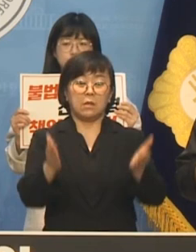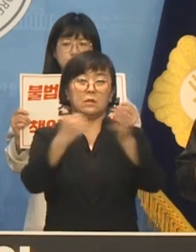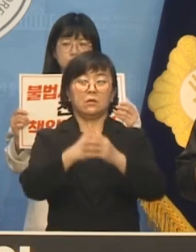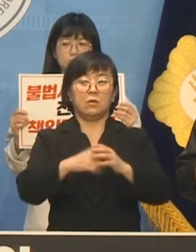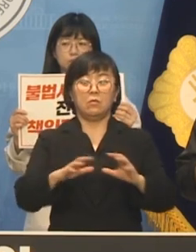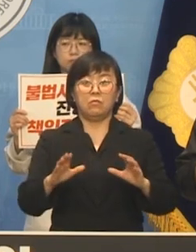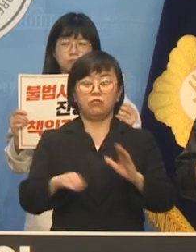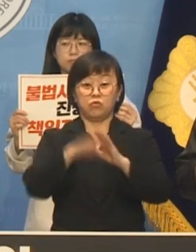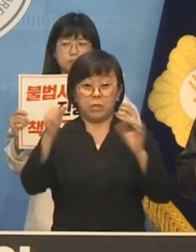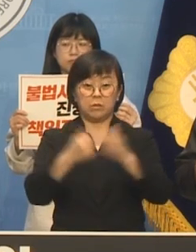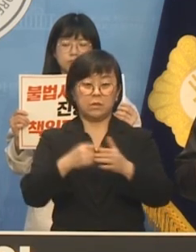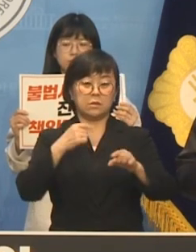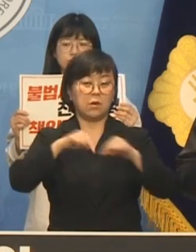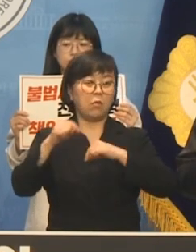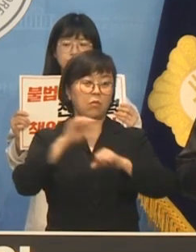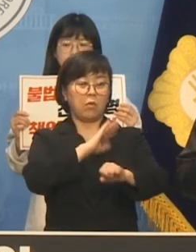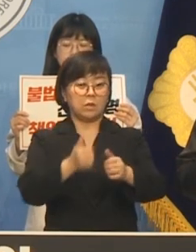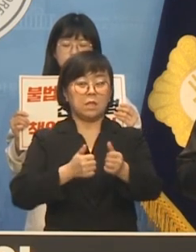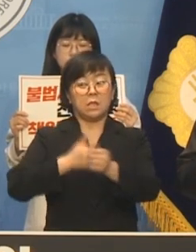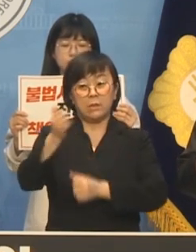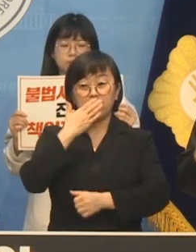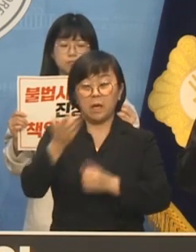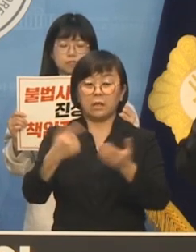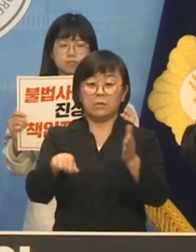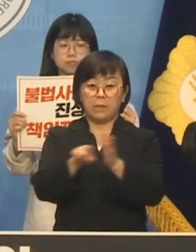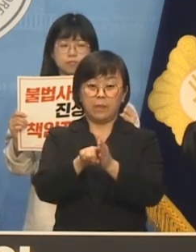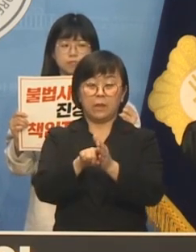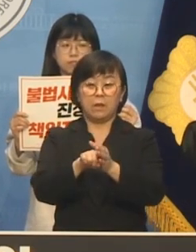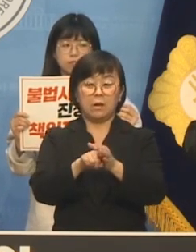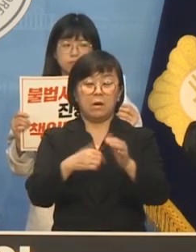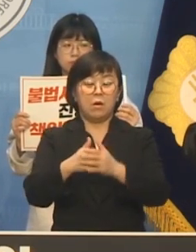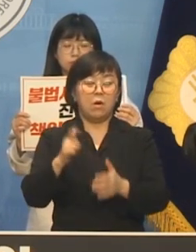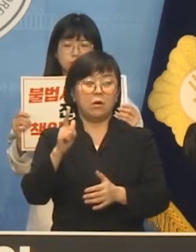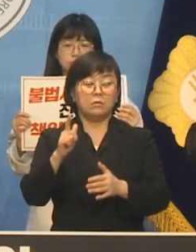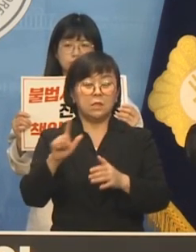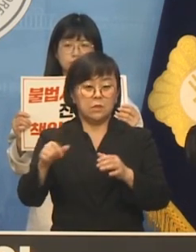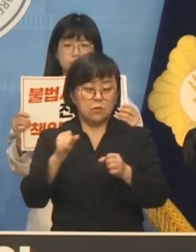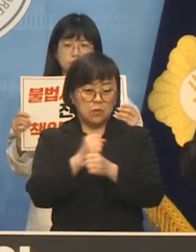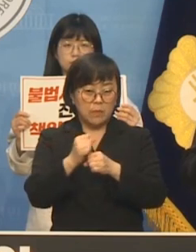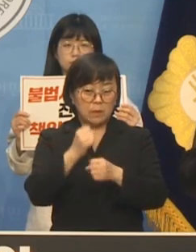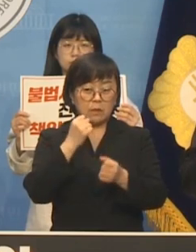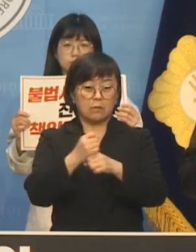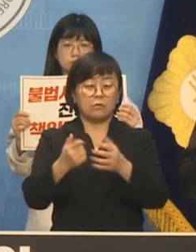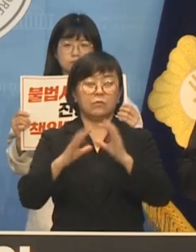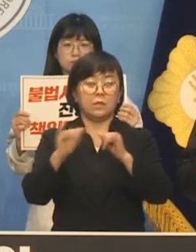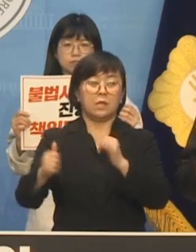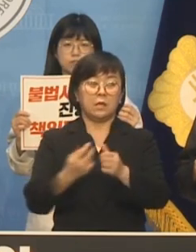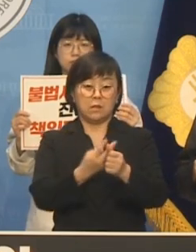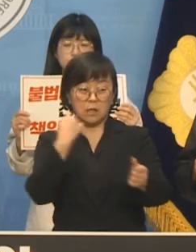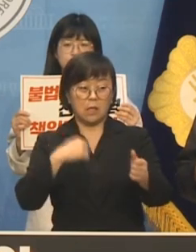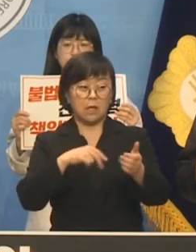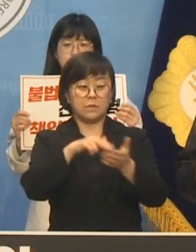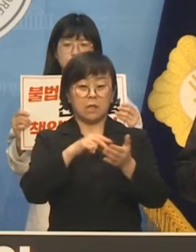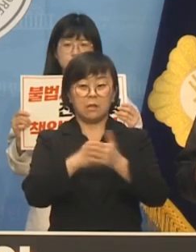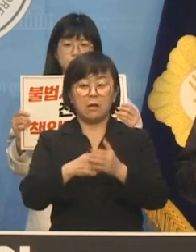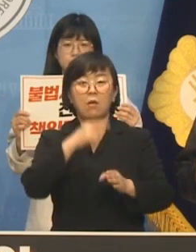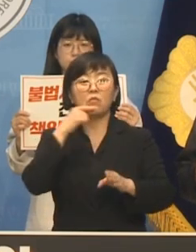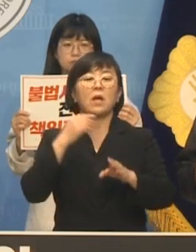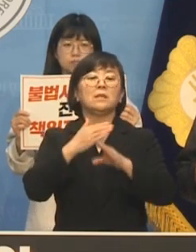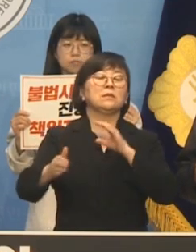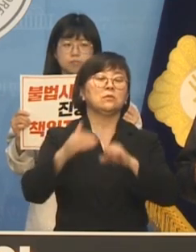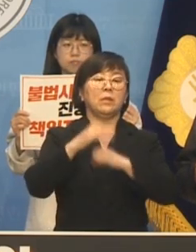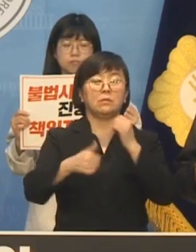북풍으로 정권의 위기를 극복하려는 것과 동시에 공안정국을 조성해 국민들의 탄핵의 목소리를 빨갱이로